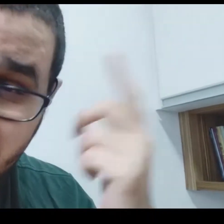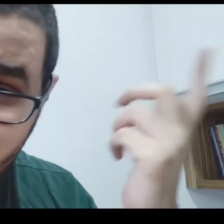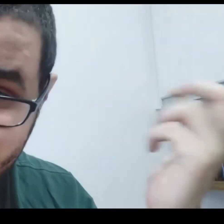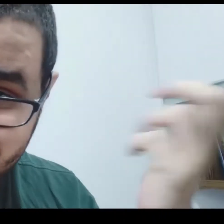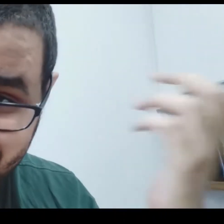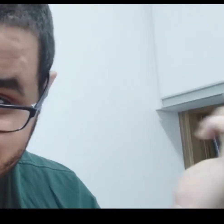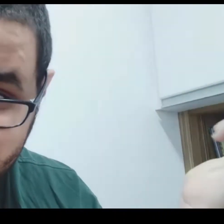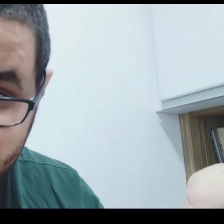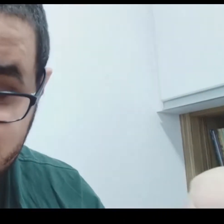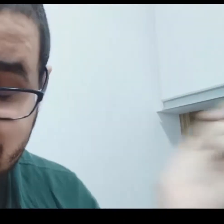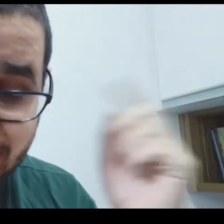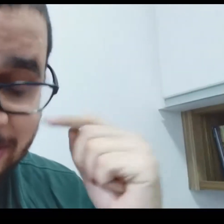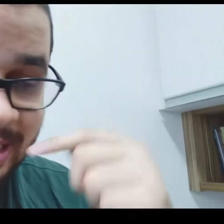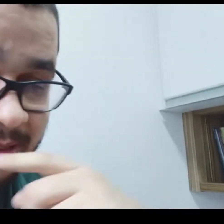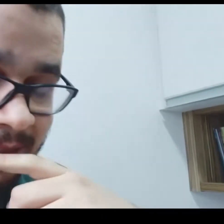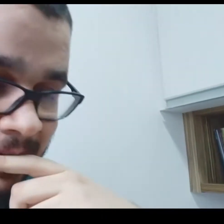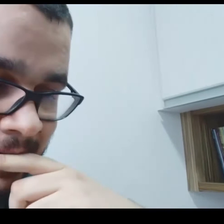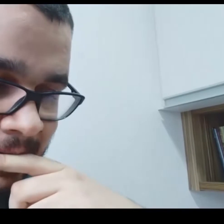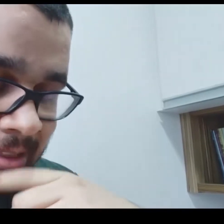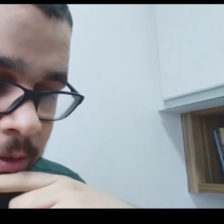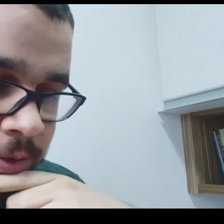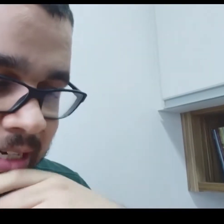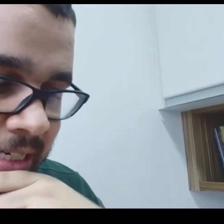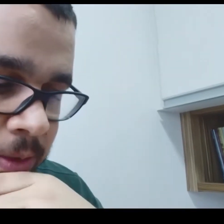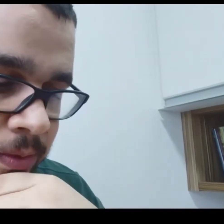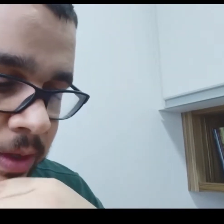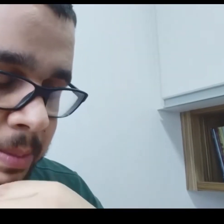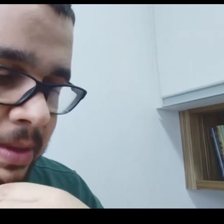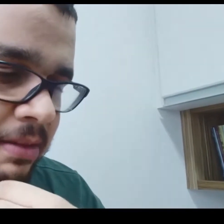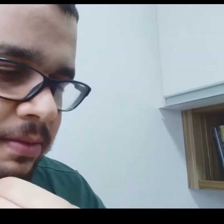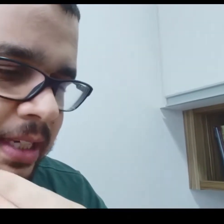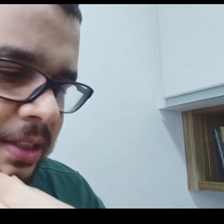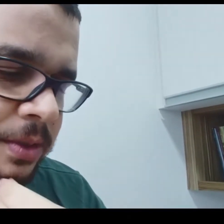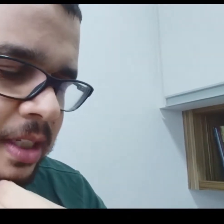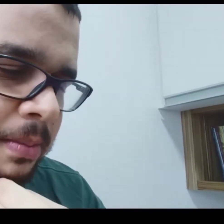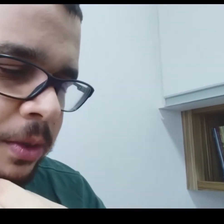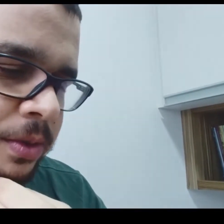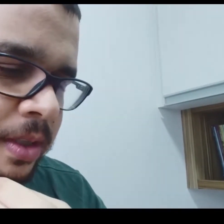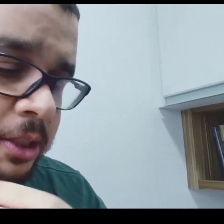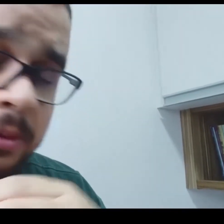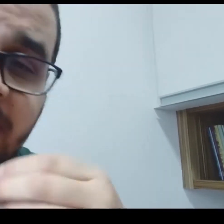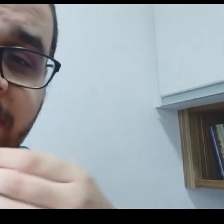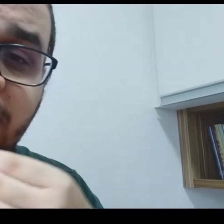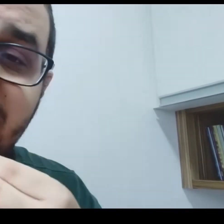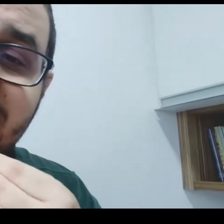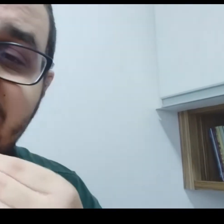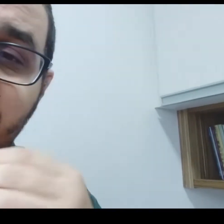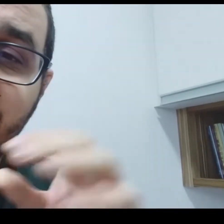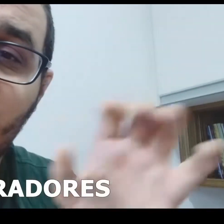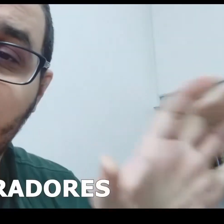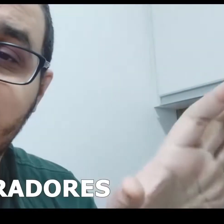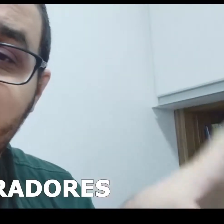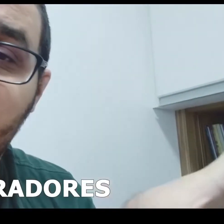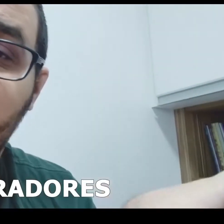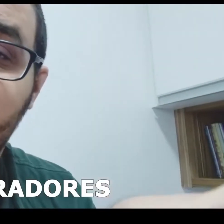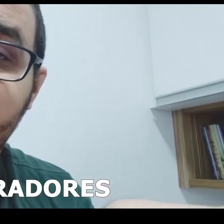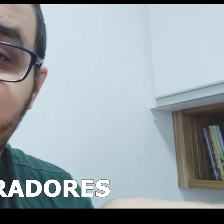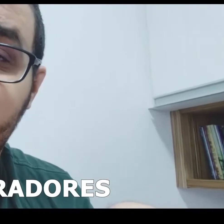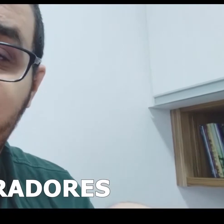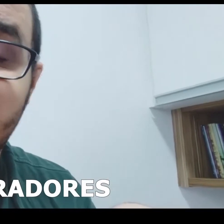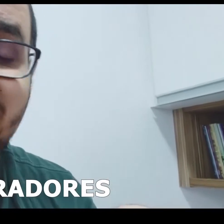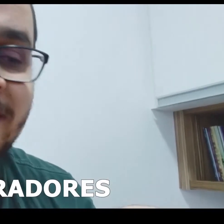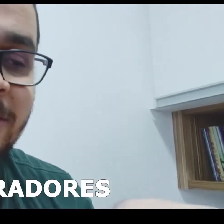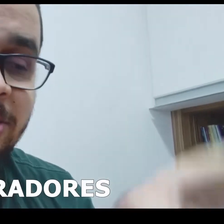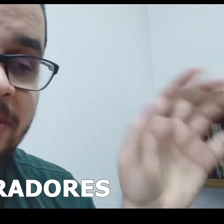se minha memória não estiver falhando, né, salvo engano, foi a primeira vez que os irmãos responsáveis organizaram um encontro dos colportores